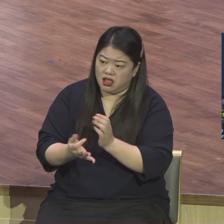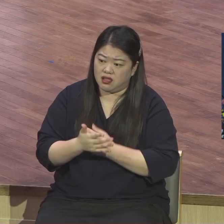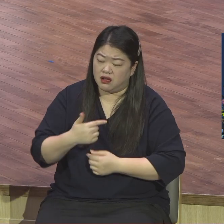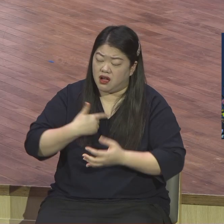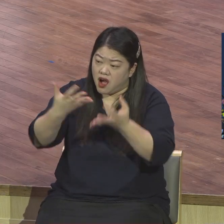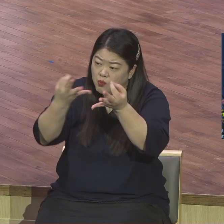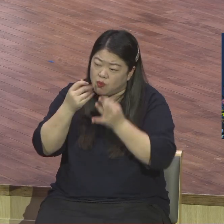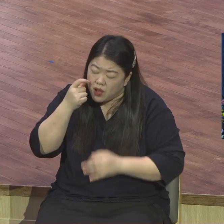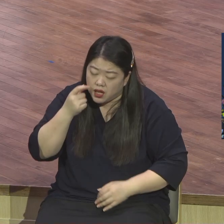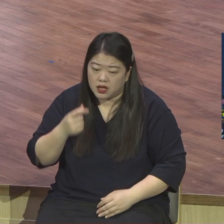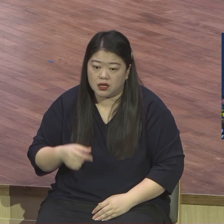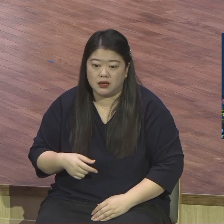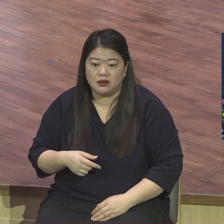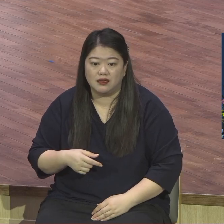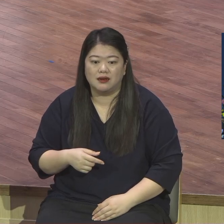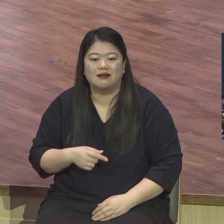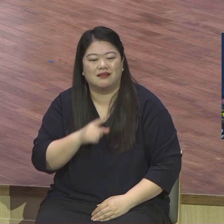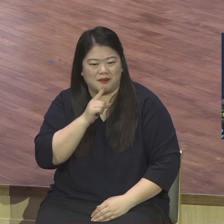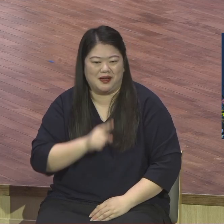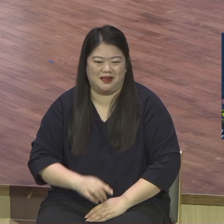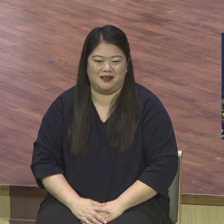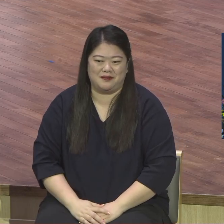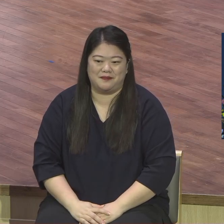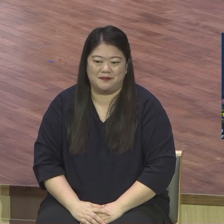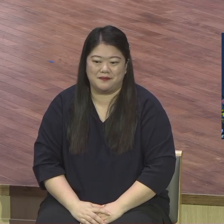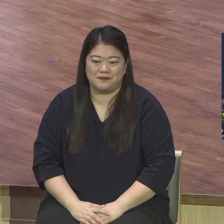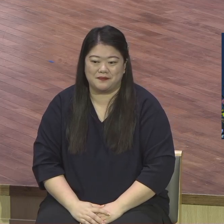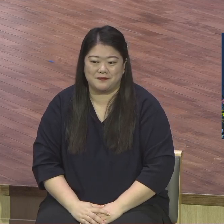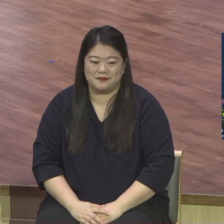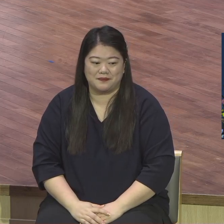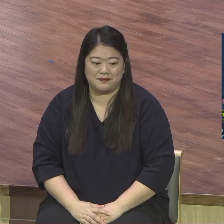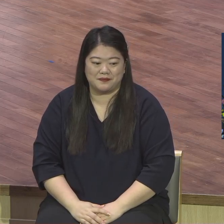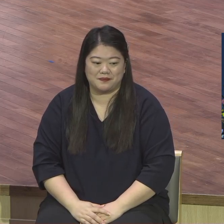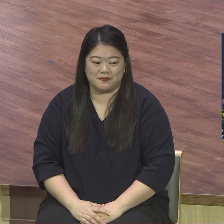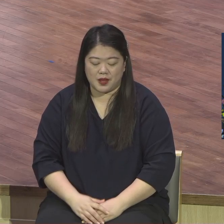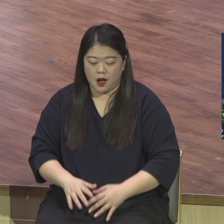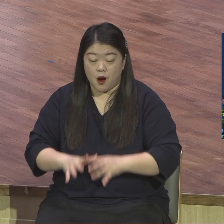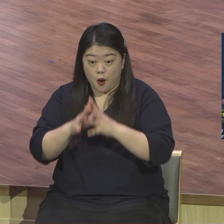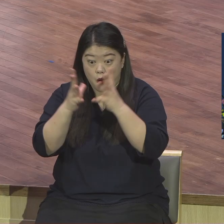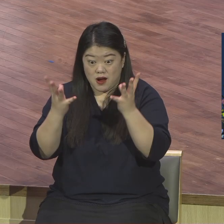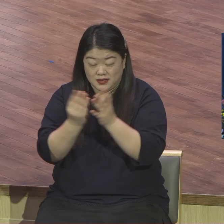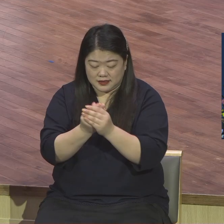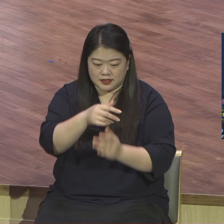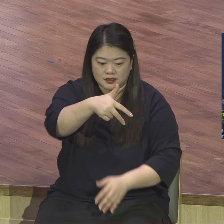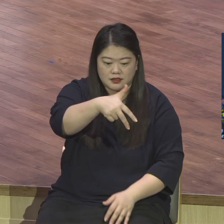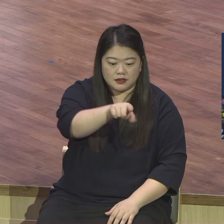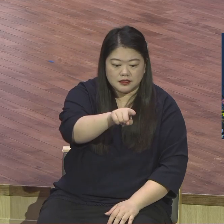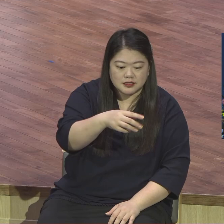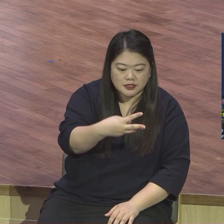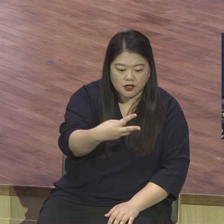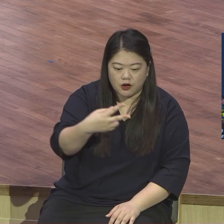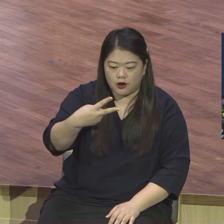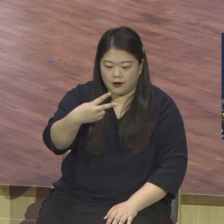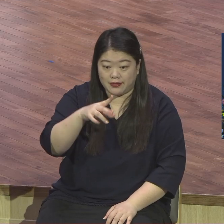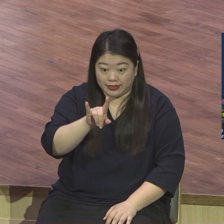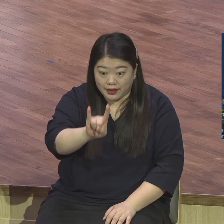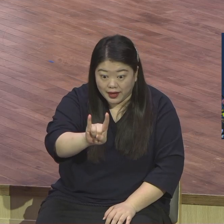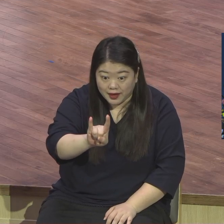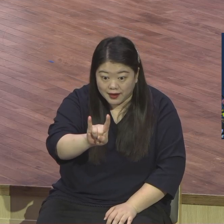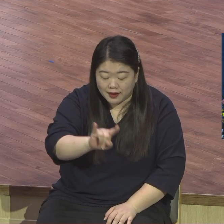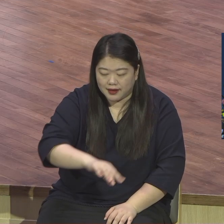하나님께서 우리에게 정하신 절대의 기준은 예수 그리스도밖에 없습니다. 그래서 예수 그리스도 안에 우리를